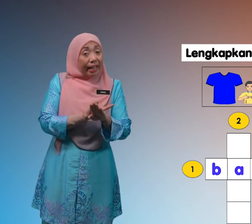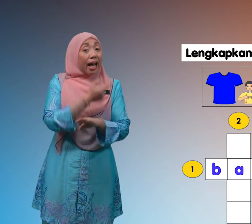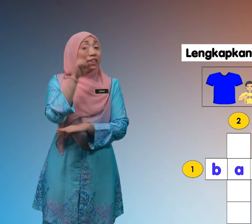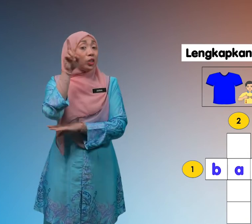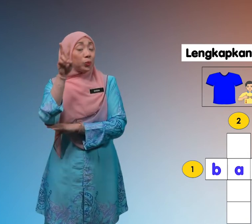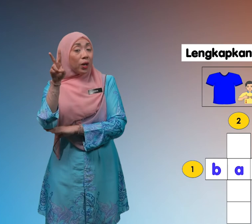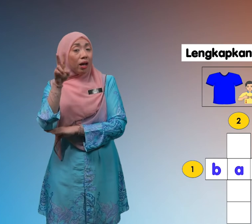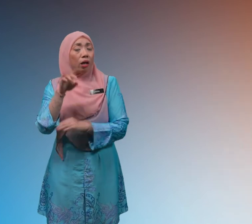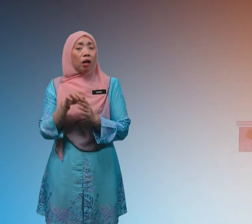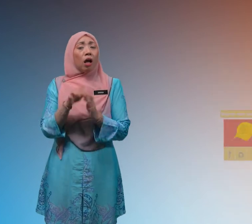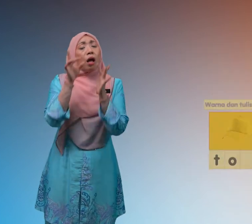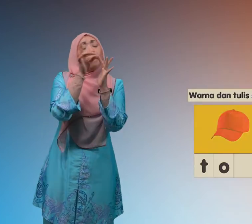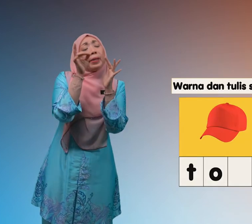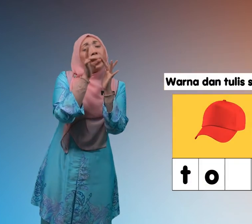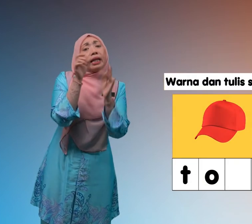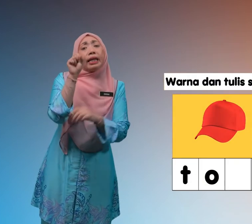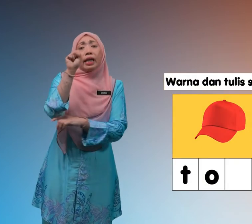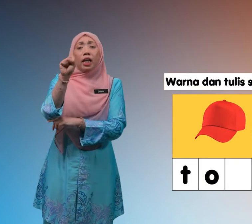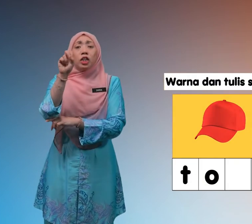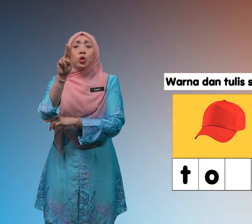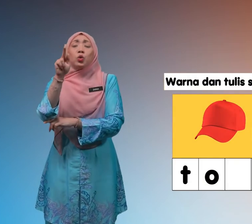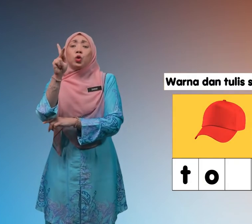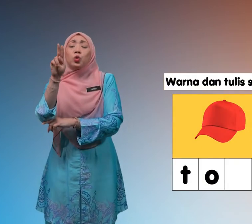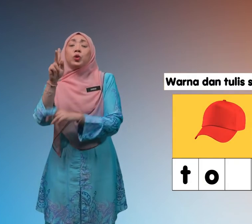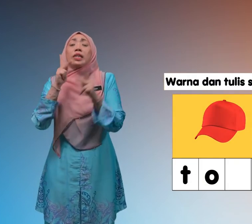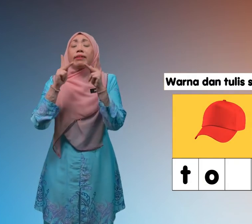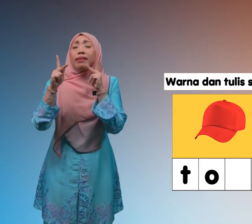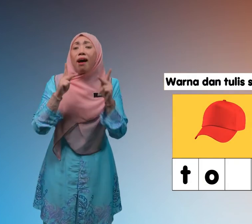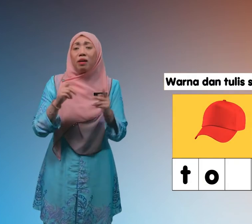Latihan dua. Pilih suku kata.